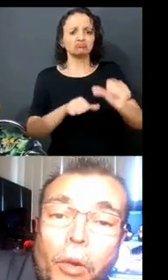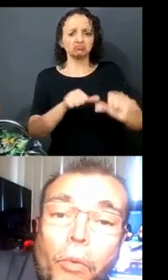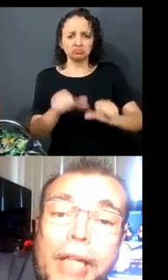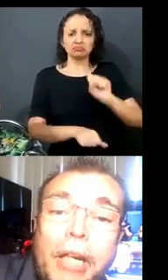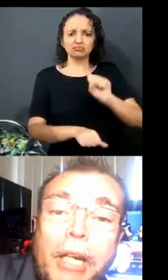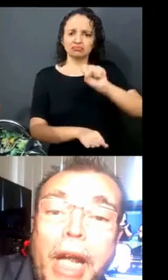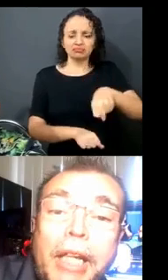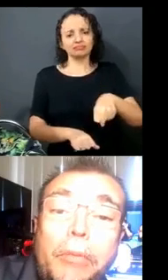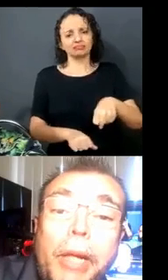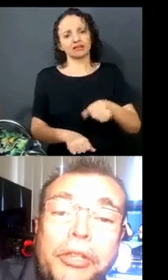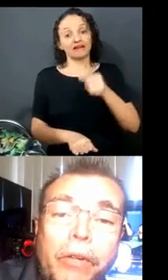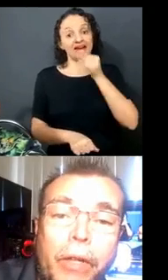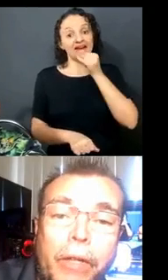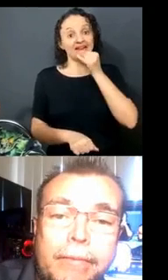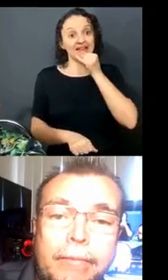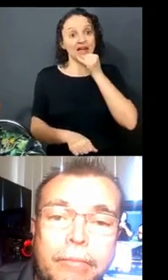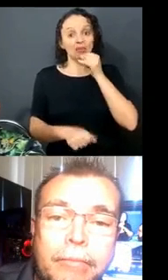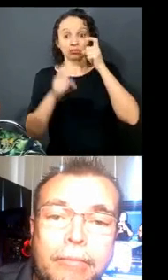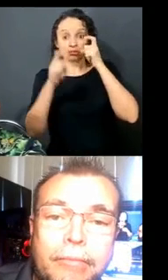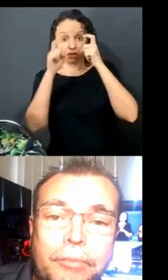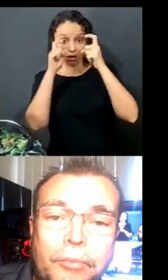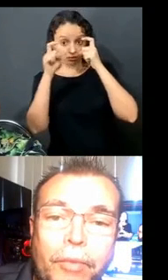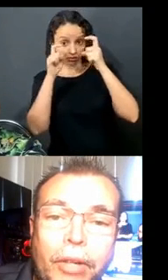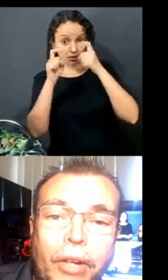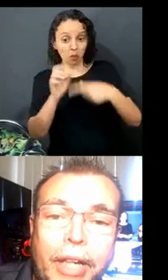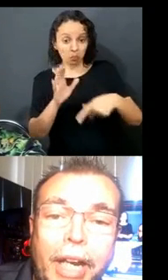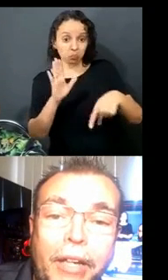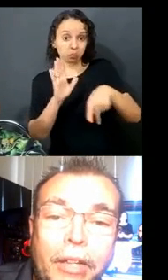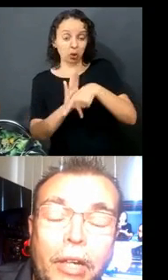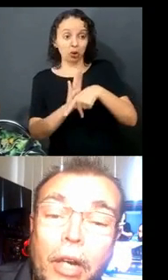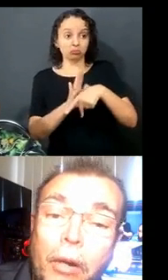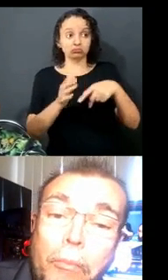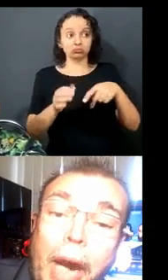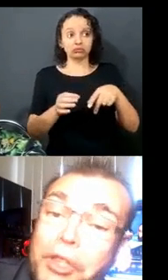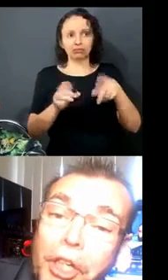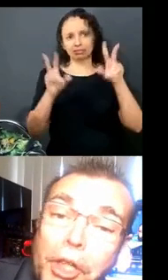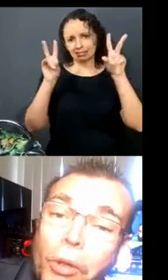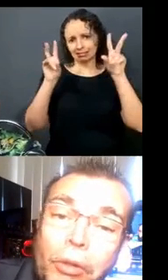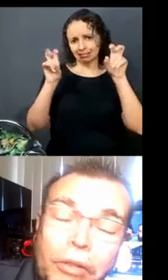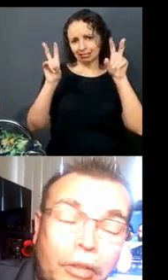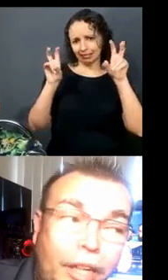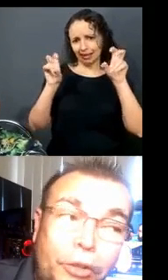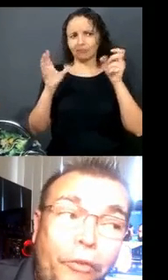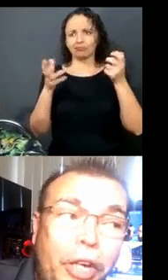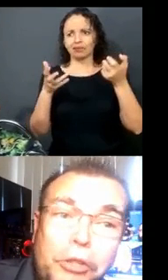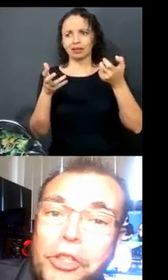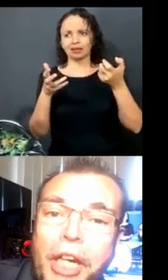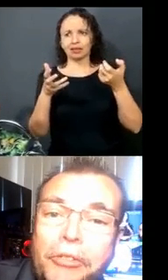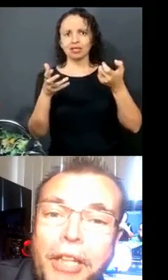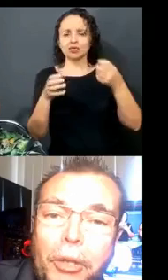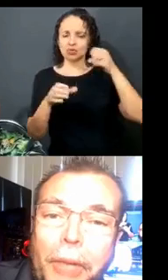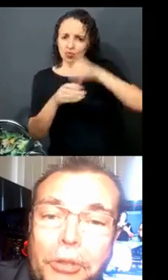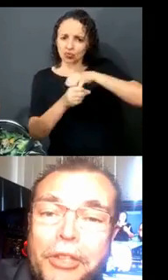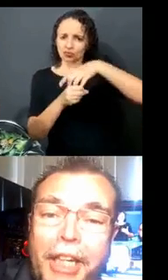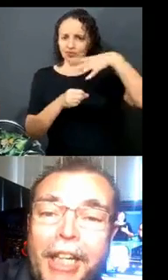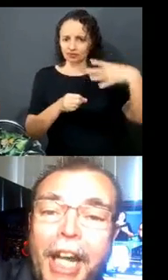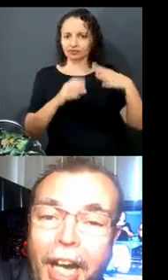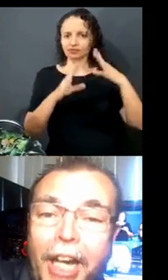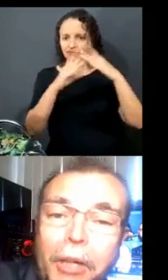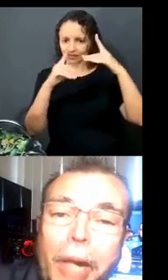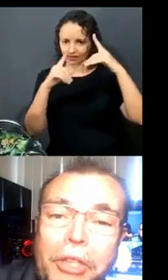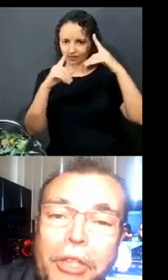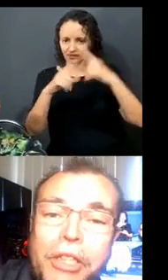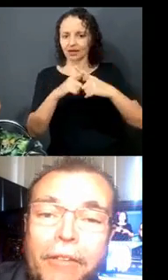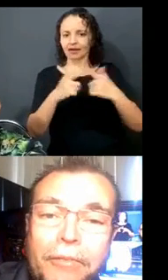Por exemplo, uma Assembleia Deliberativa. Ok? Certo. Batismo, eu não vejo jeito ainda. O pastor tem que